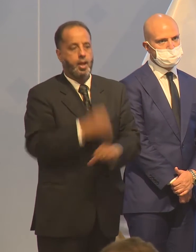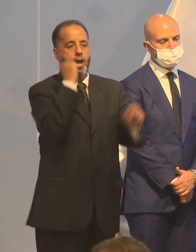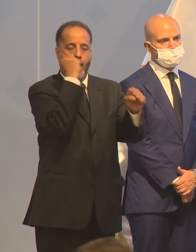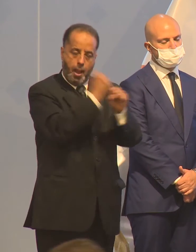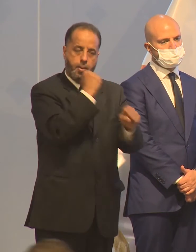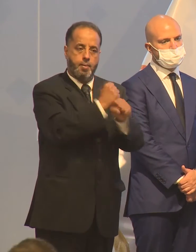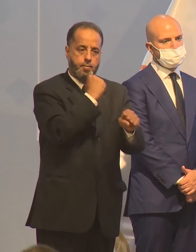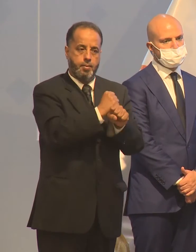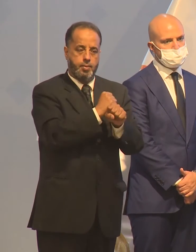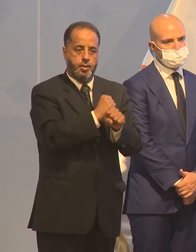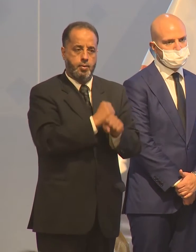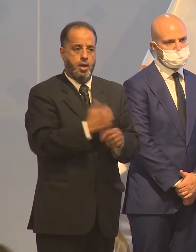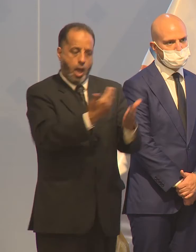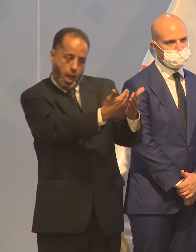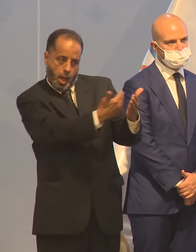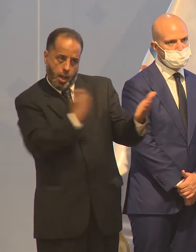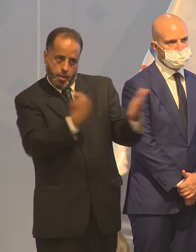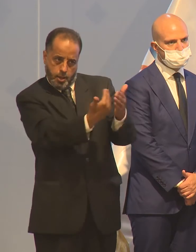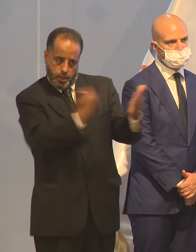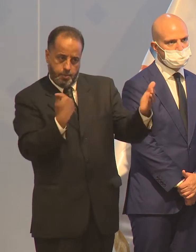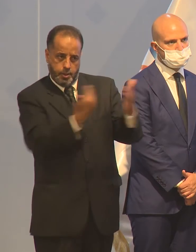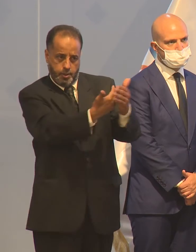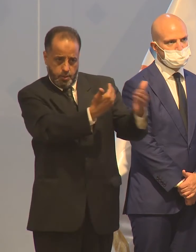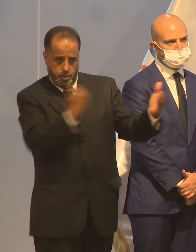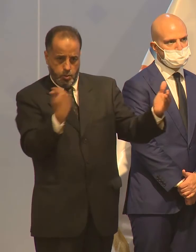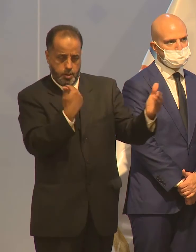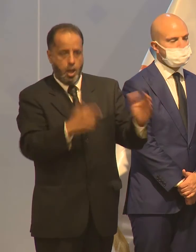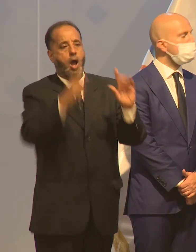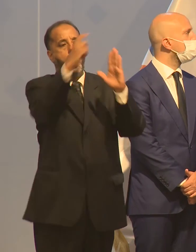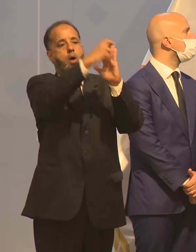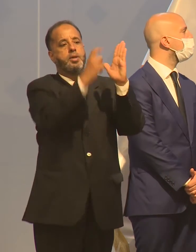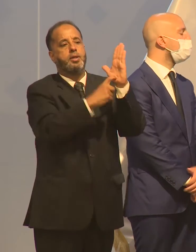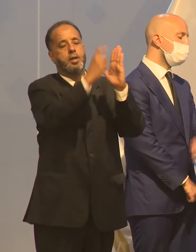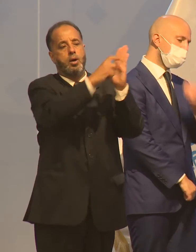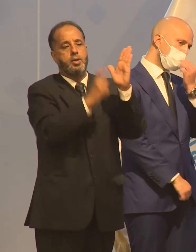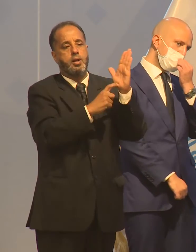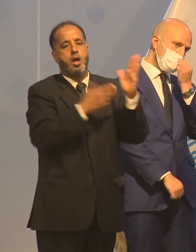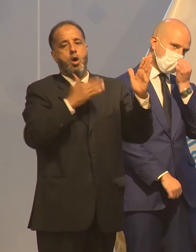العمليات التي حدثت قبل استلامنا لهذه القوانين